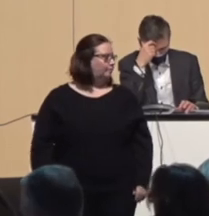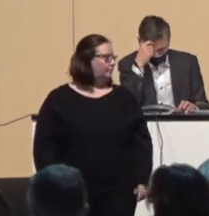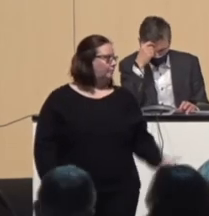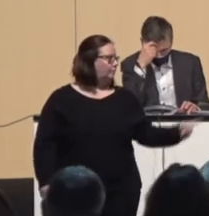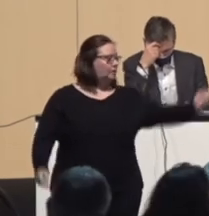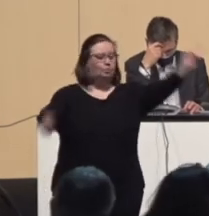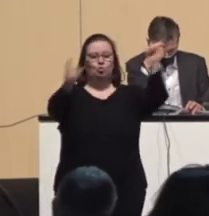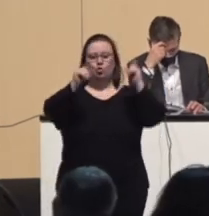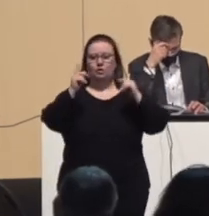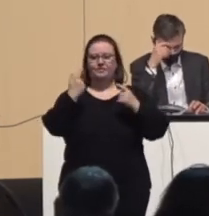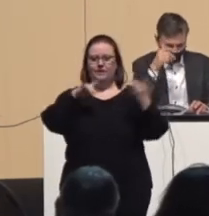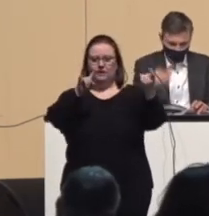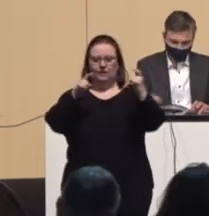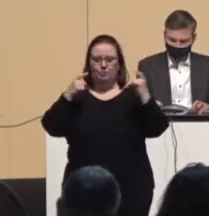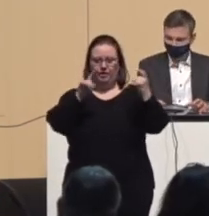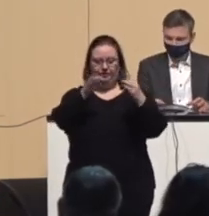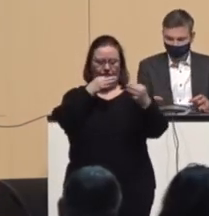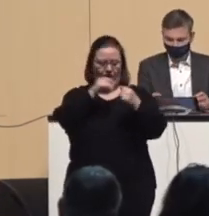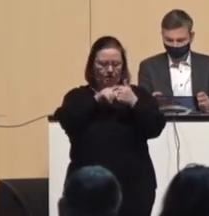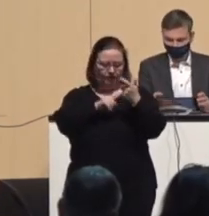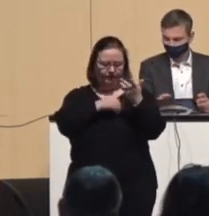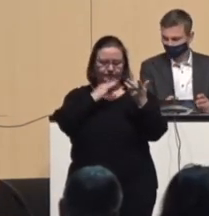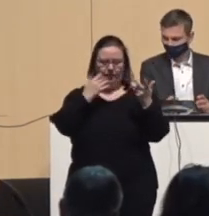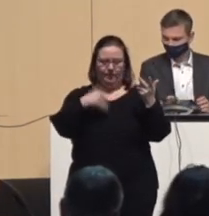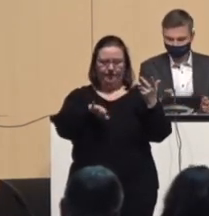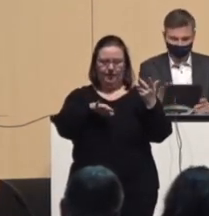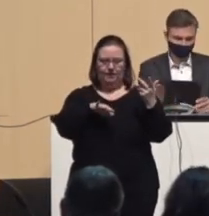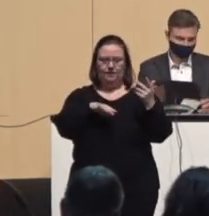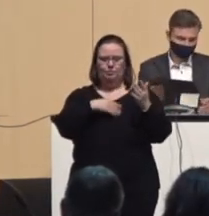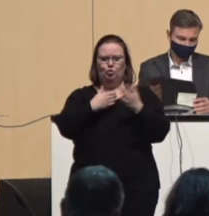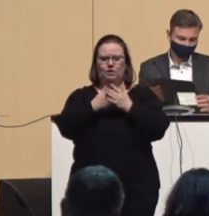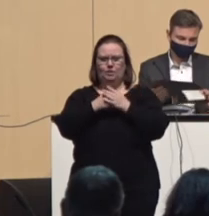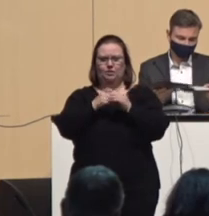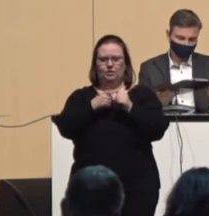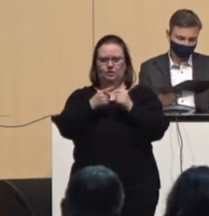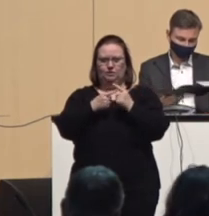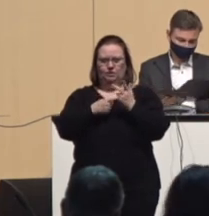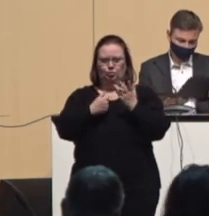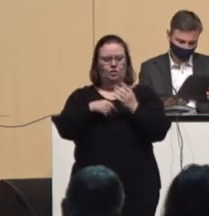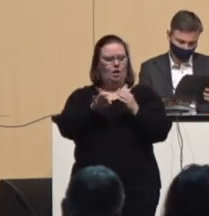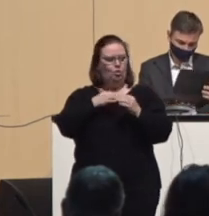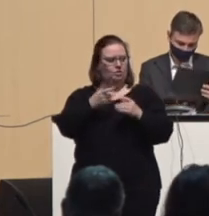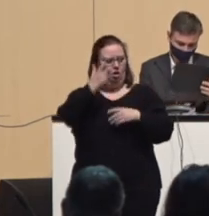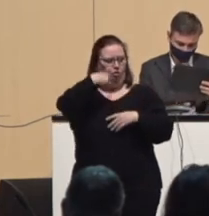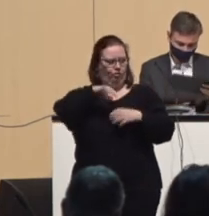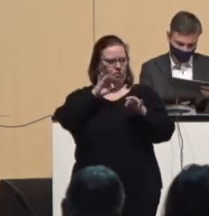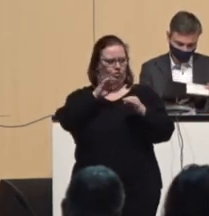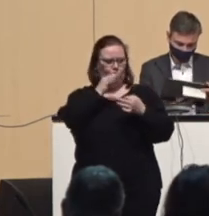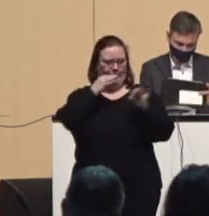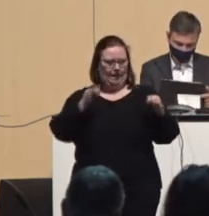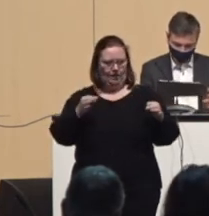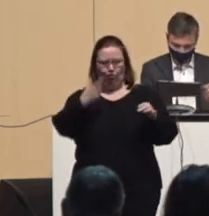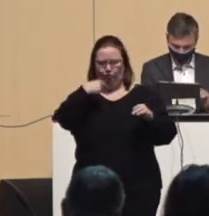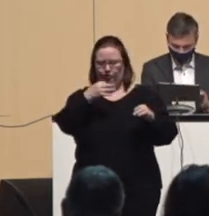Ja, jetzt sind ja in der Debatte viele Fragen aufgeworfen worden. Ich greife die heraus, die Frau Filius-Jene noch mal